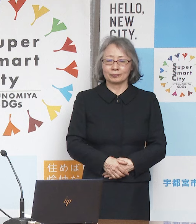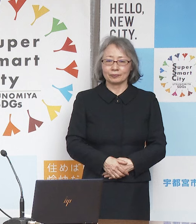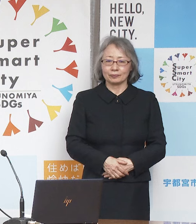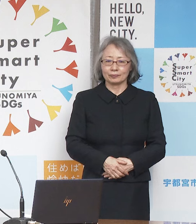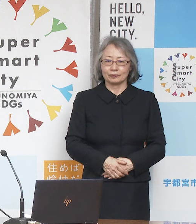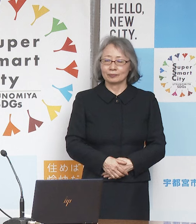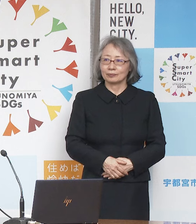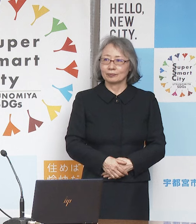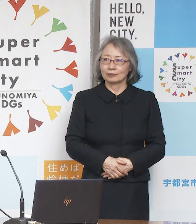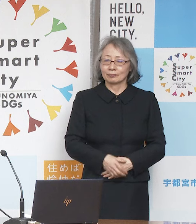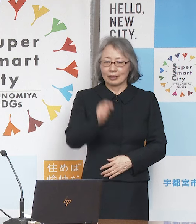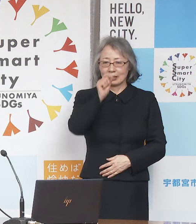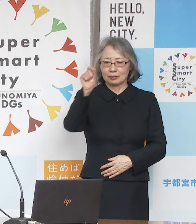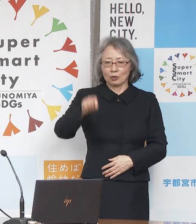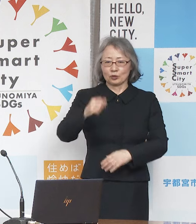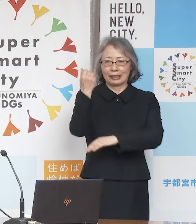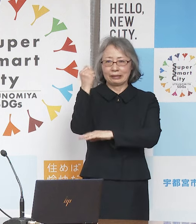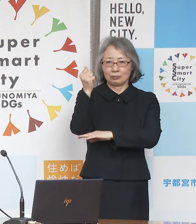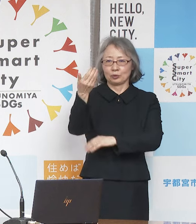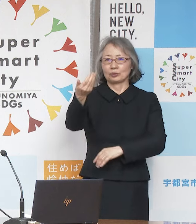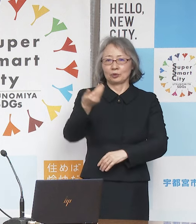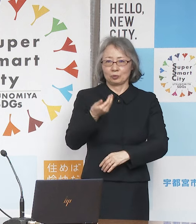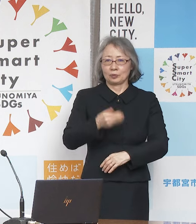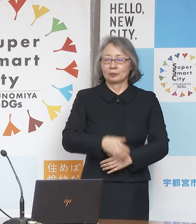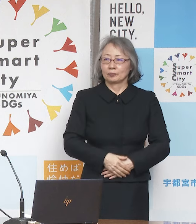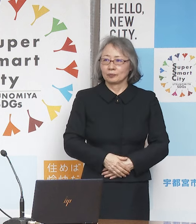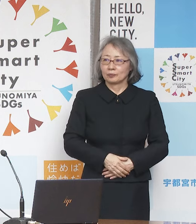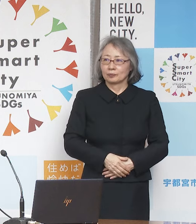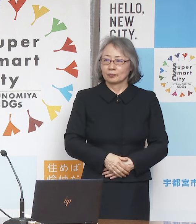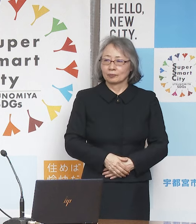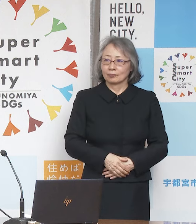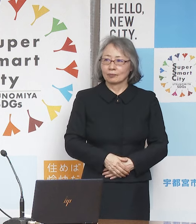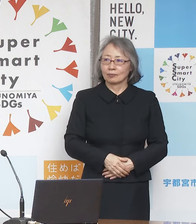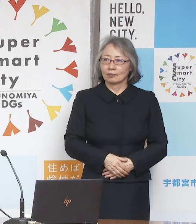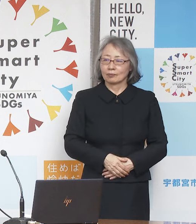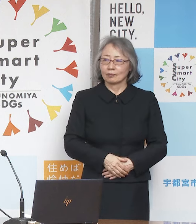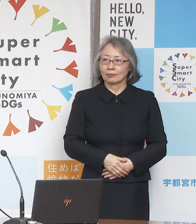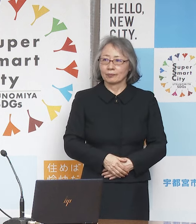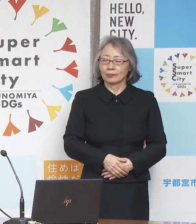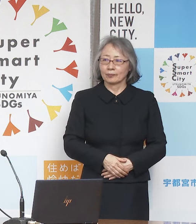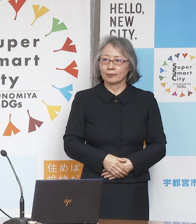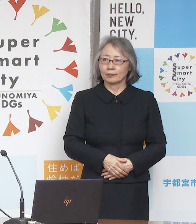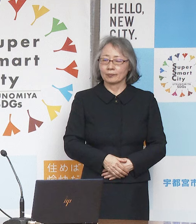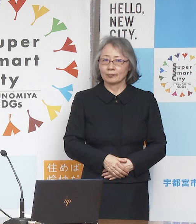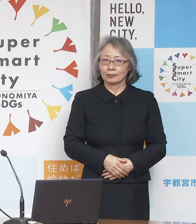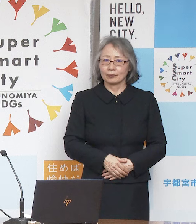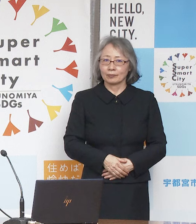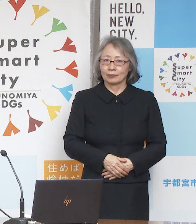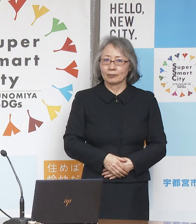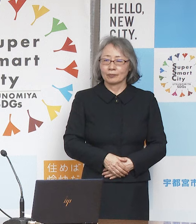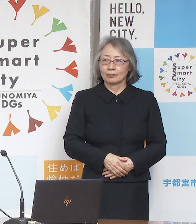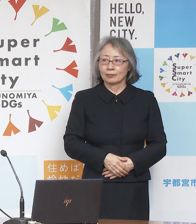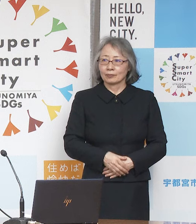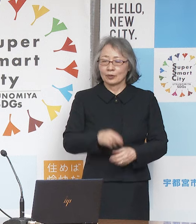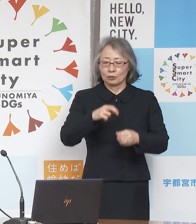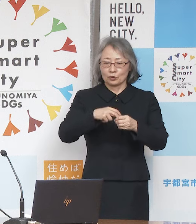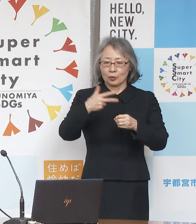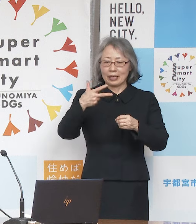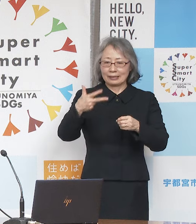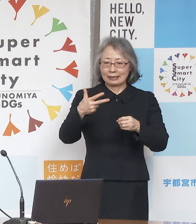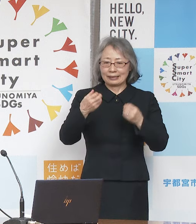か消し分のですよろしくお願いしますえっとあの市の大正